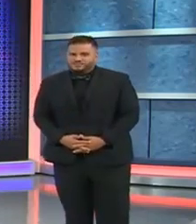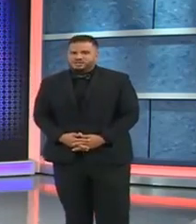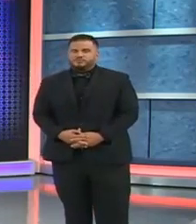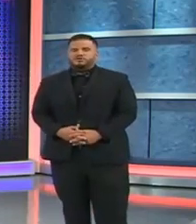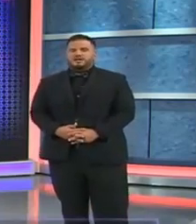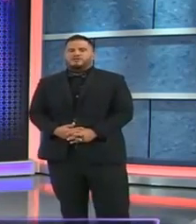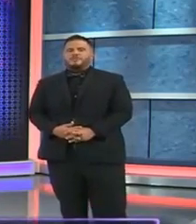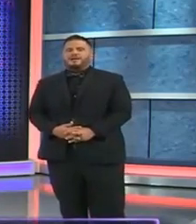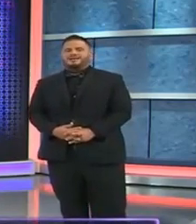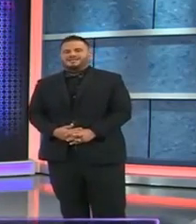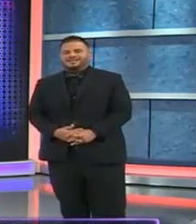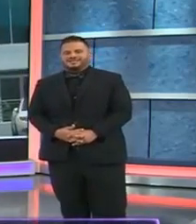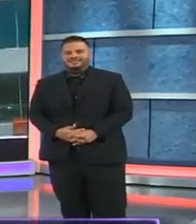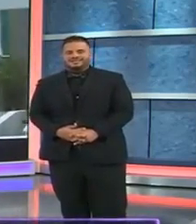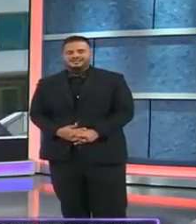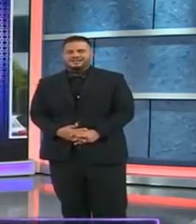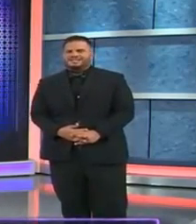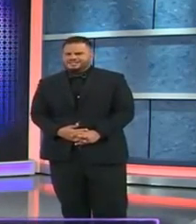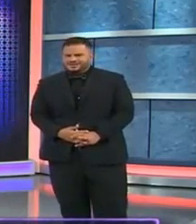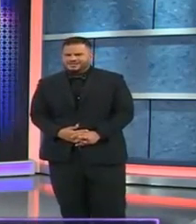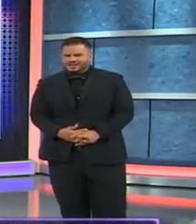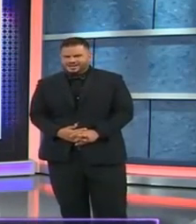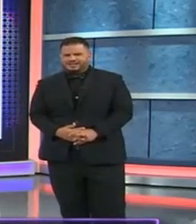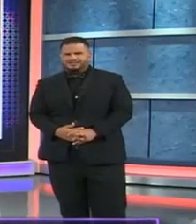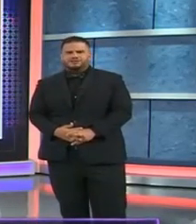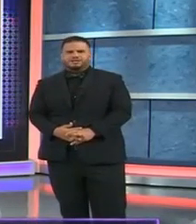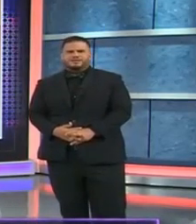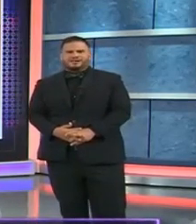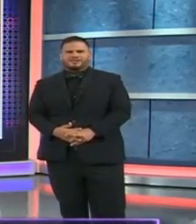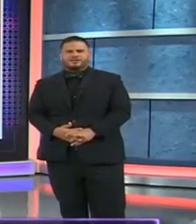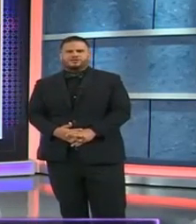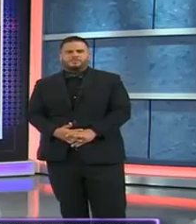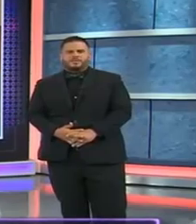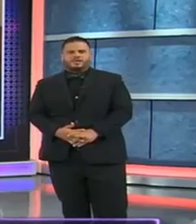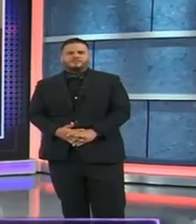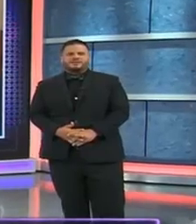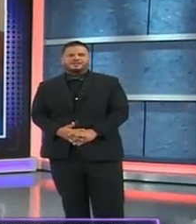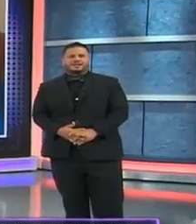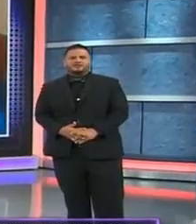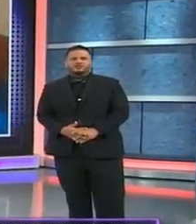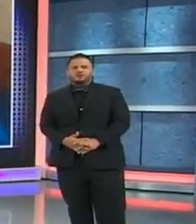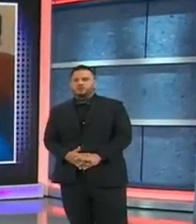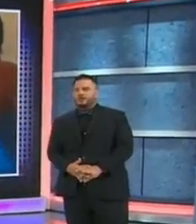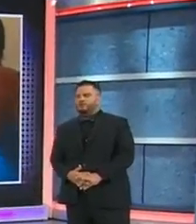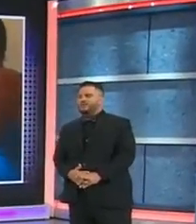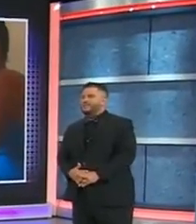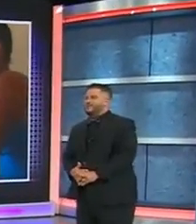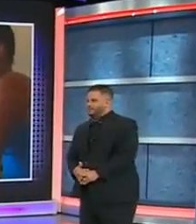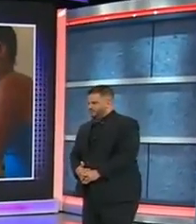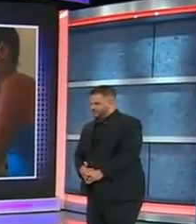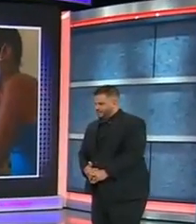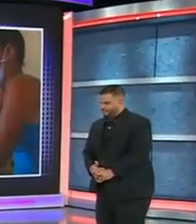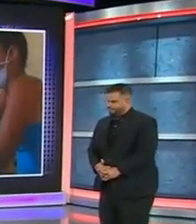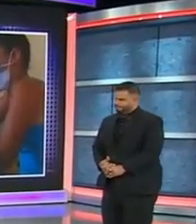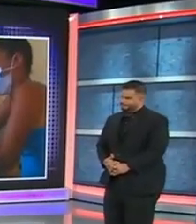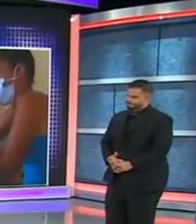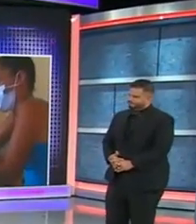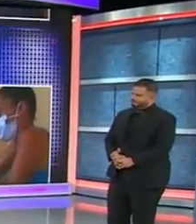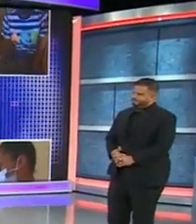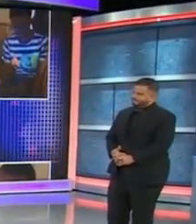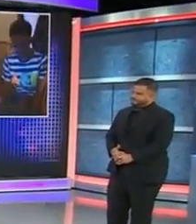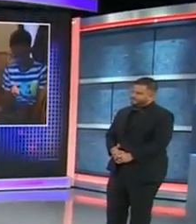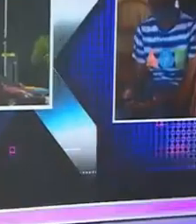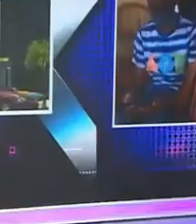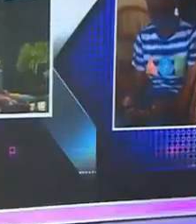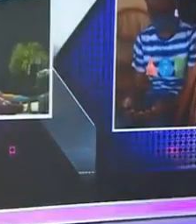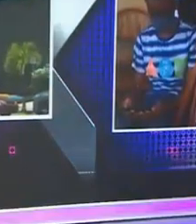carrera por llenar unas plazas recientemente creadas. Tatiana Ortiz Ramírez ha estado investigando los atornillamientos. Tatiana. Así